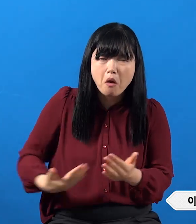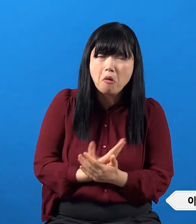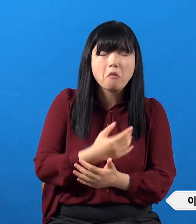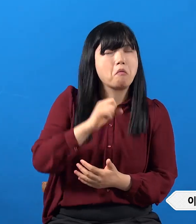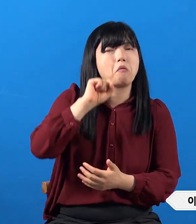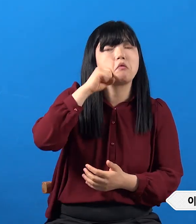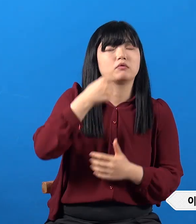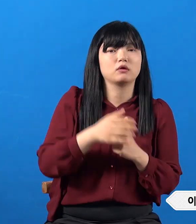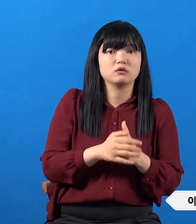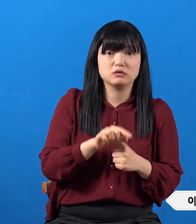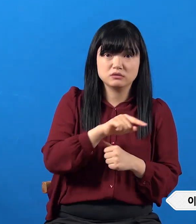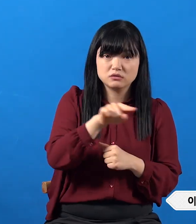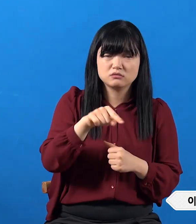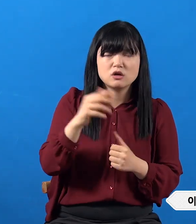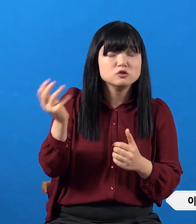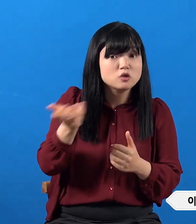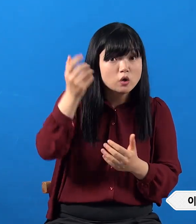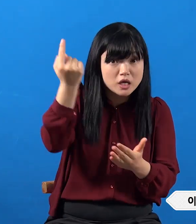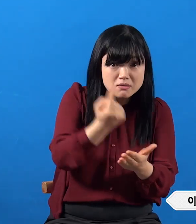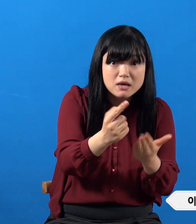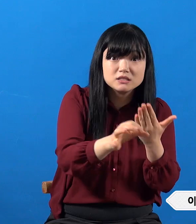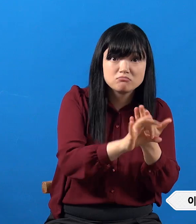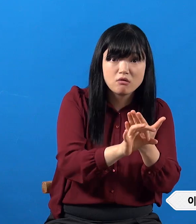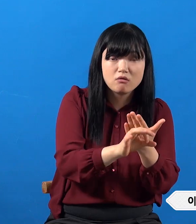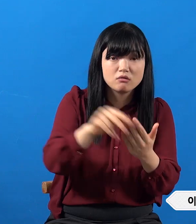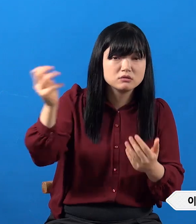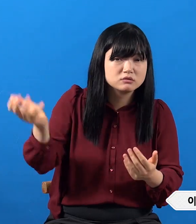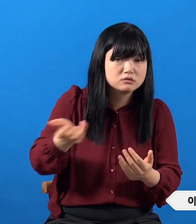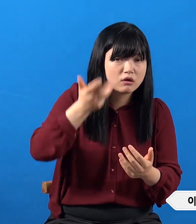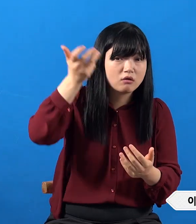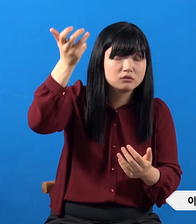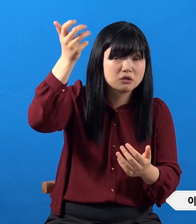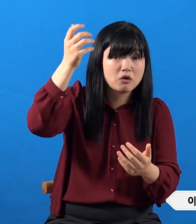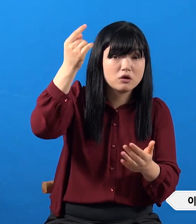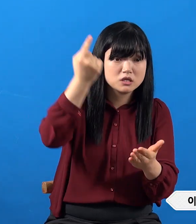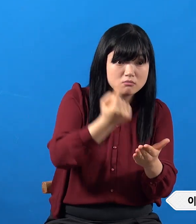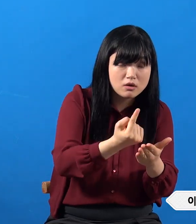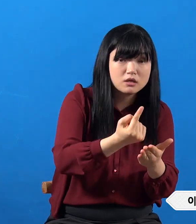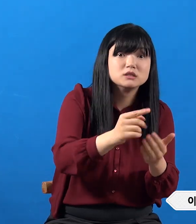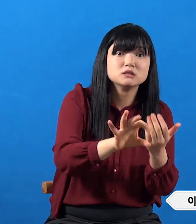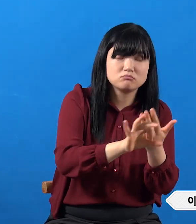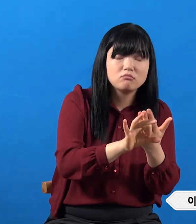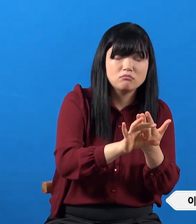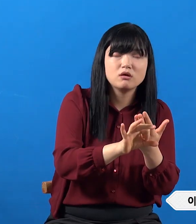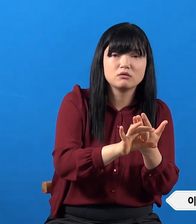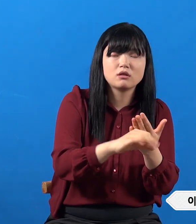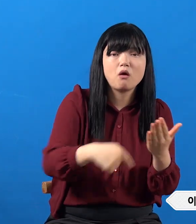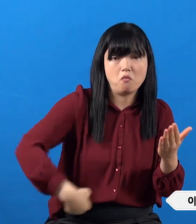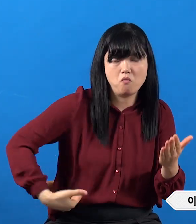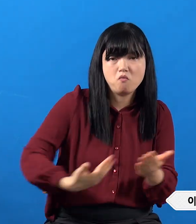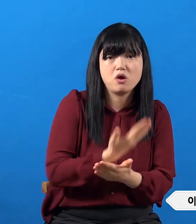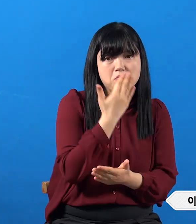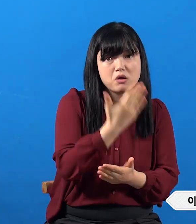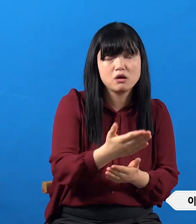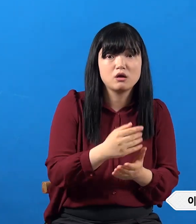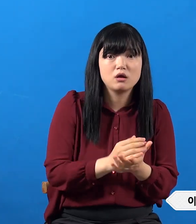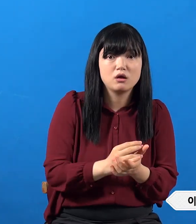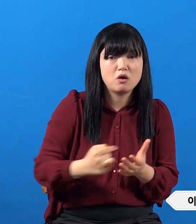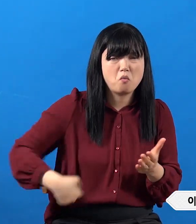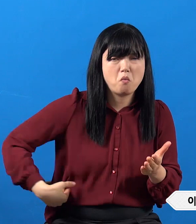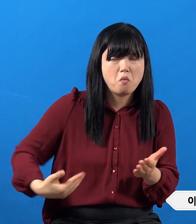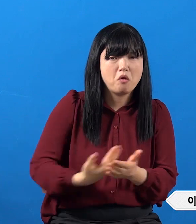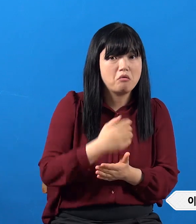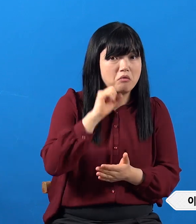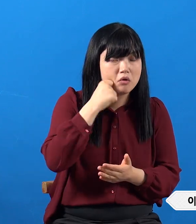것입니다. 물론 그들도 성령이 임하시면, 성령의 타치가 있으면 회개합니다. 근데 이런 특별한 임하심이 없으면